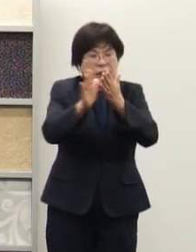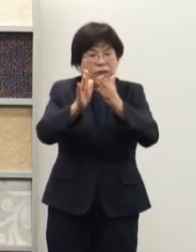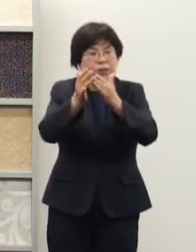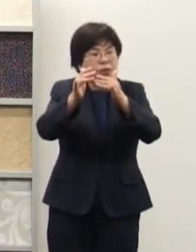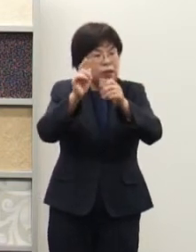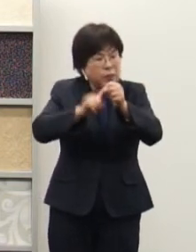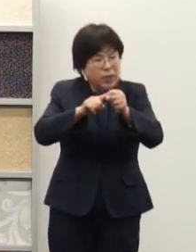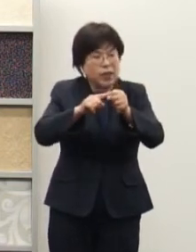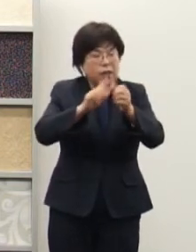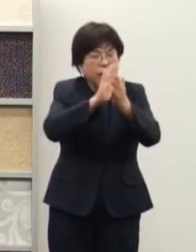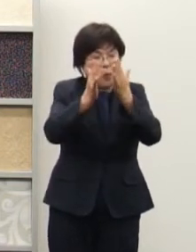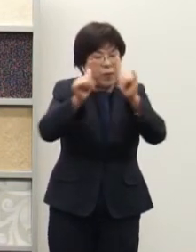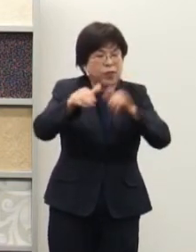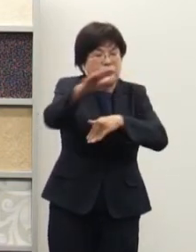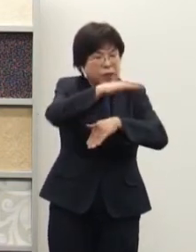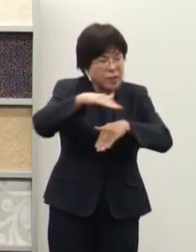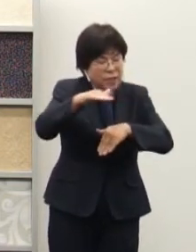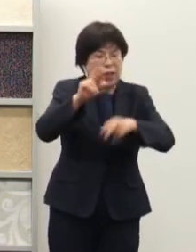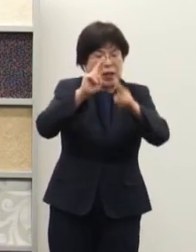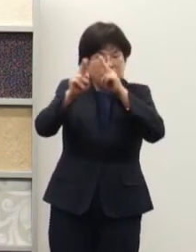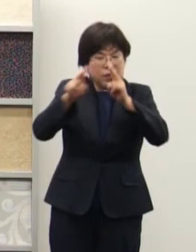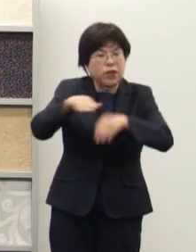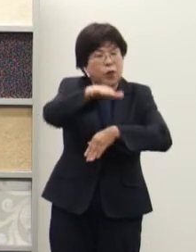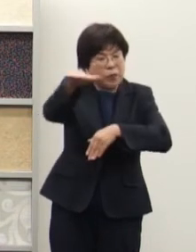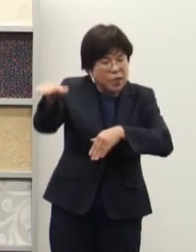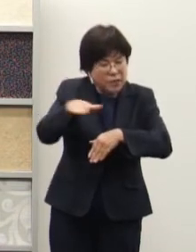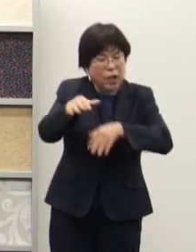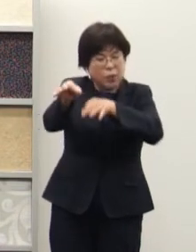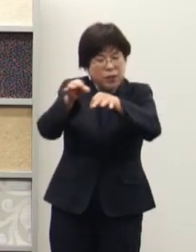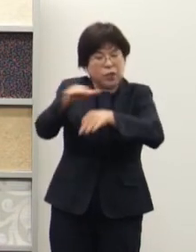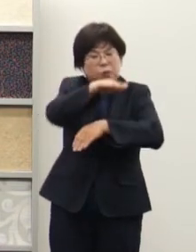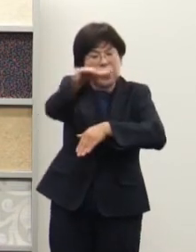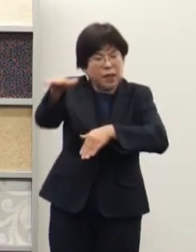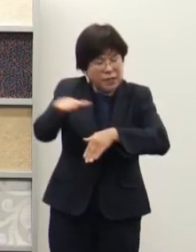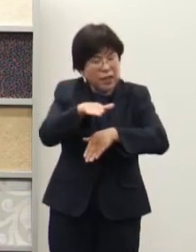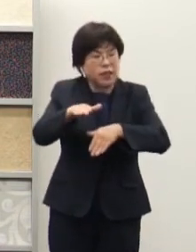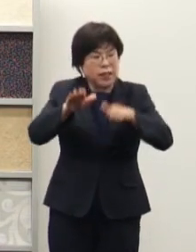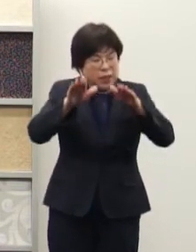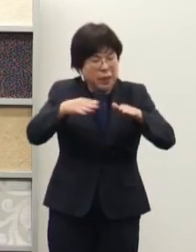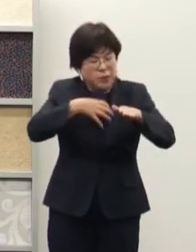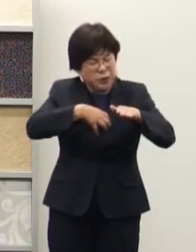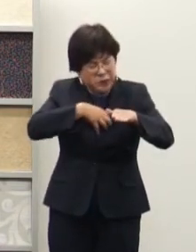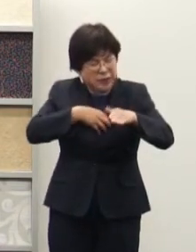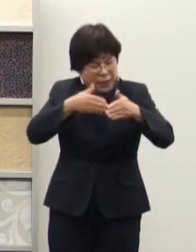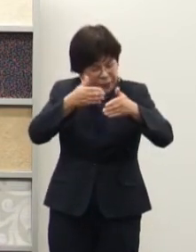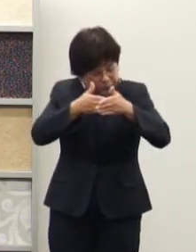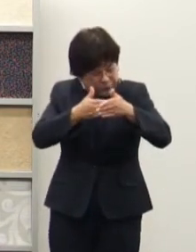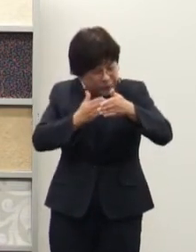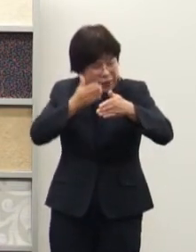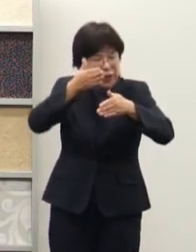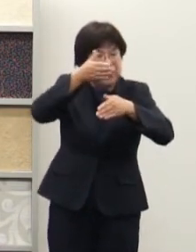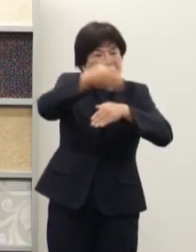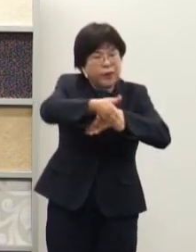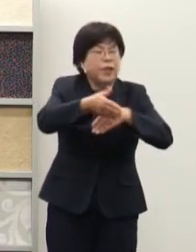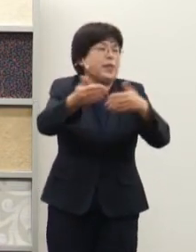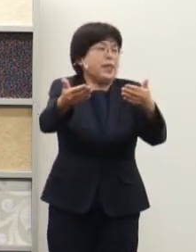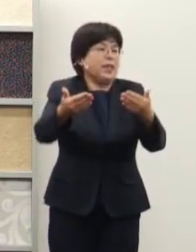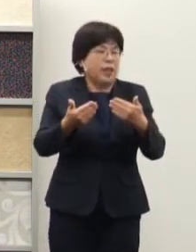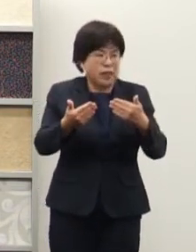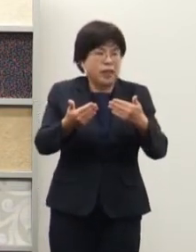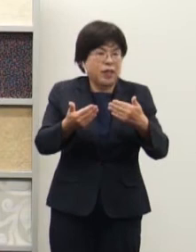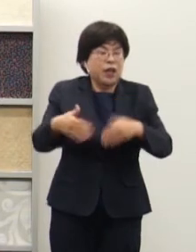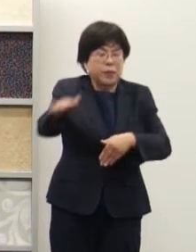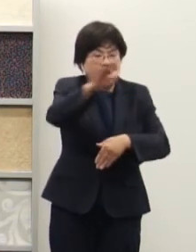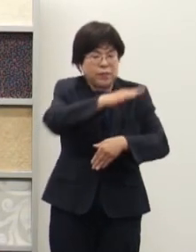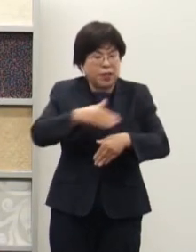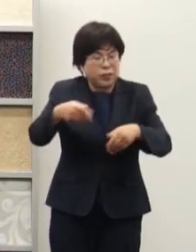様、事業者の皆様におかれましても、ここを一つの正念場とご認識をいただき、私ども、心を一